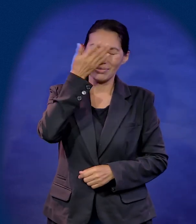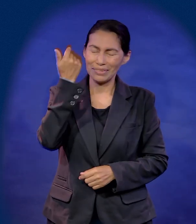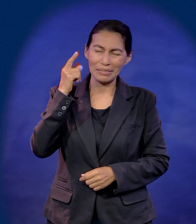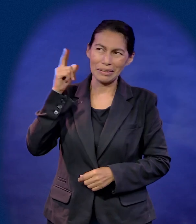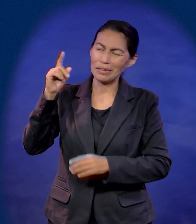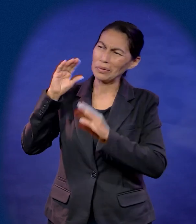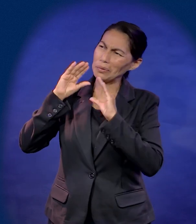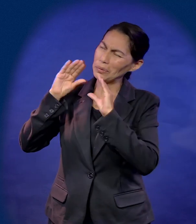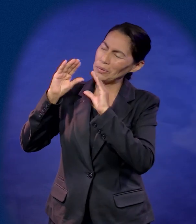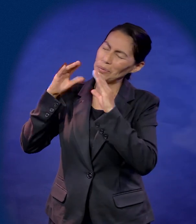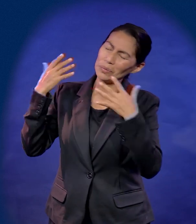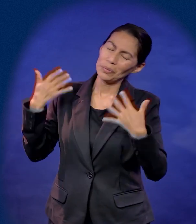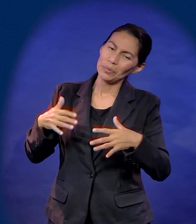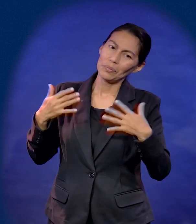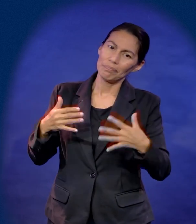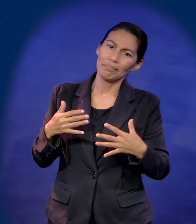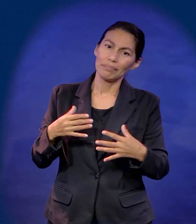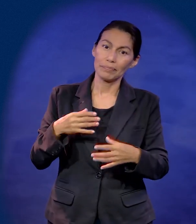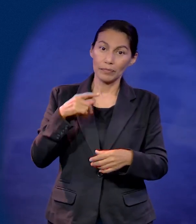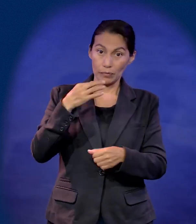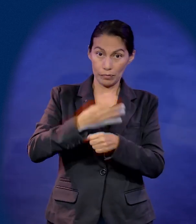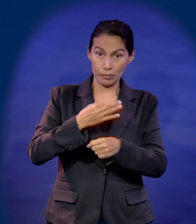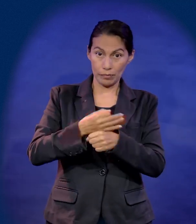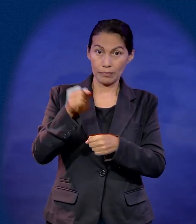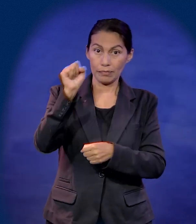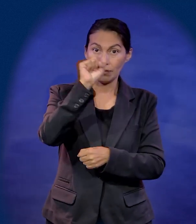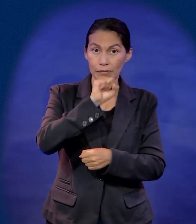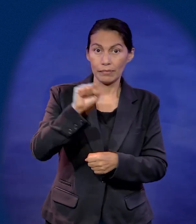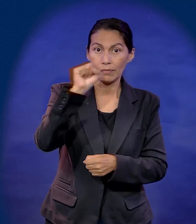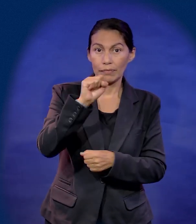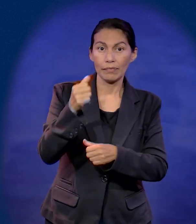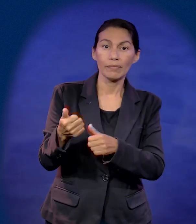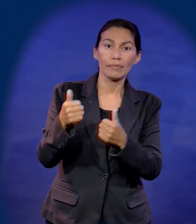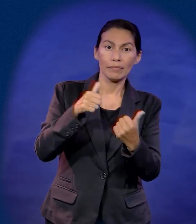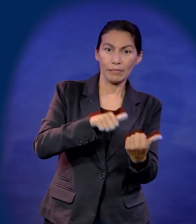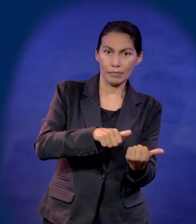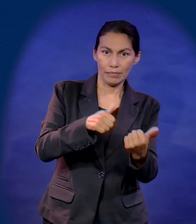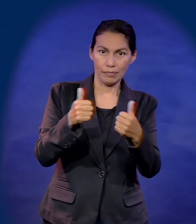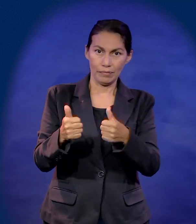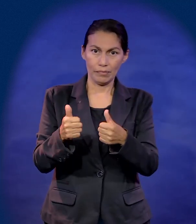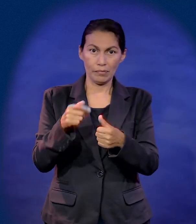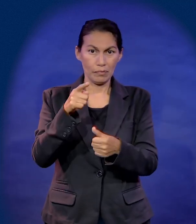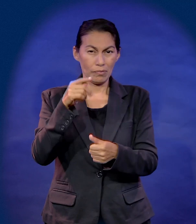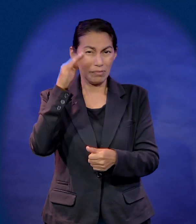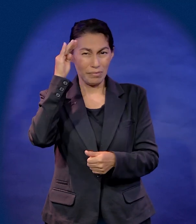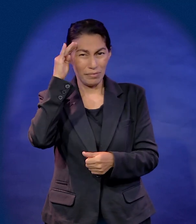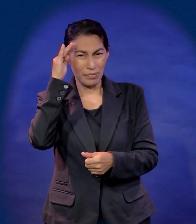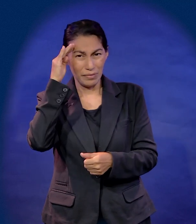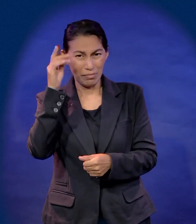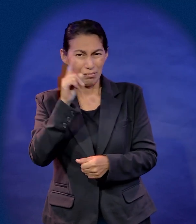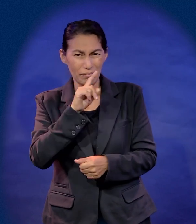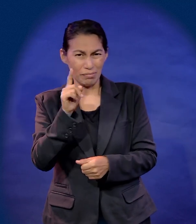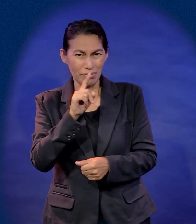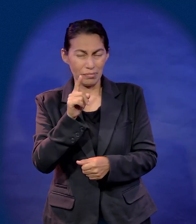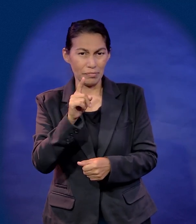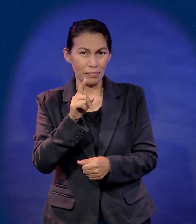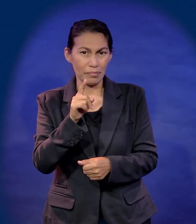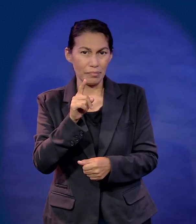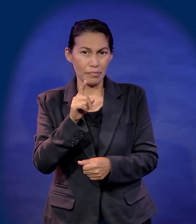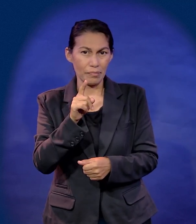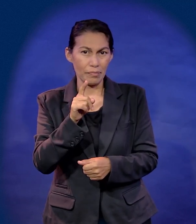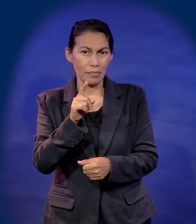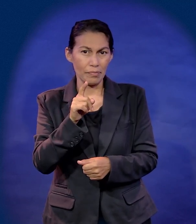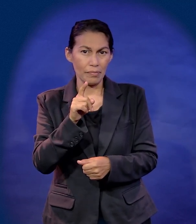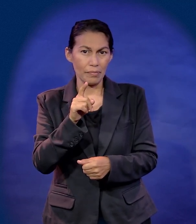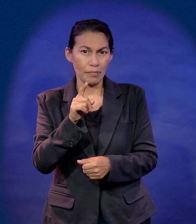cuidar como no tienes una idea. Sabes que este sábado tendremos bautismo.